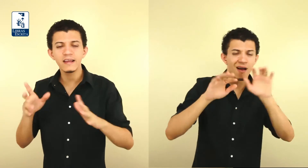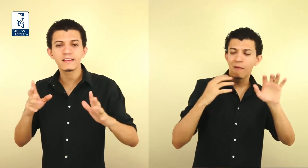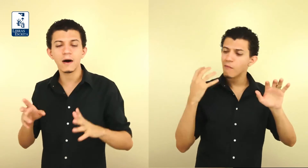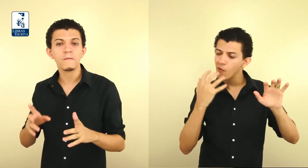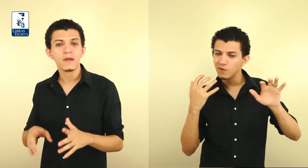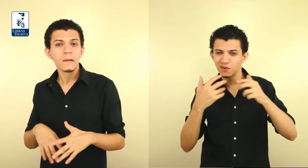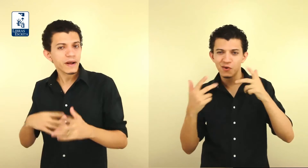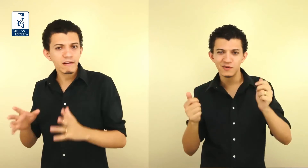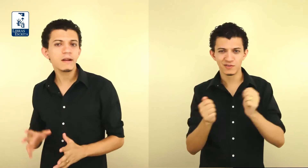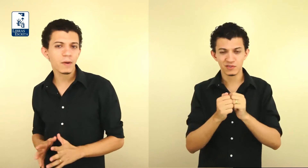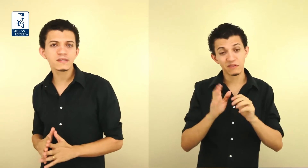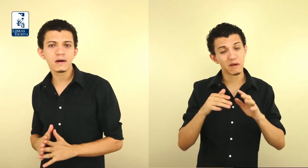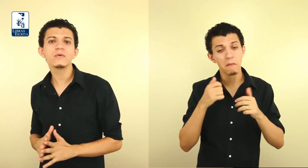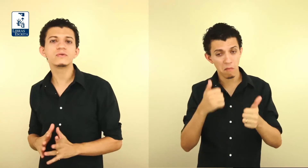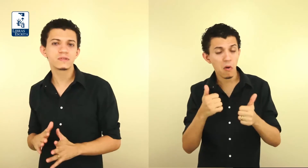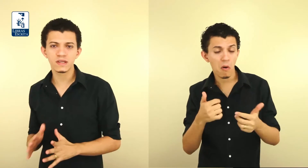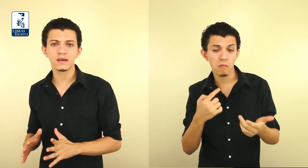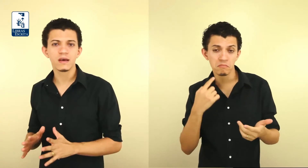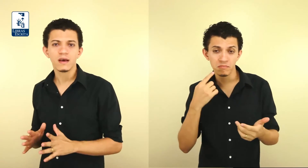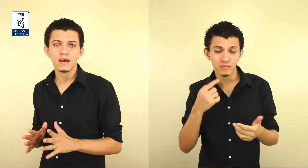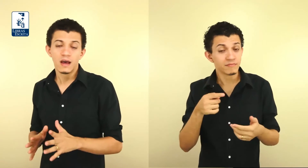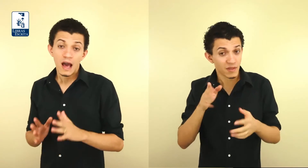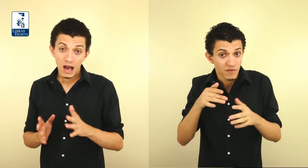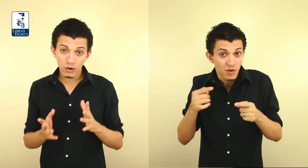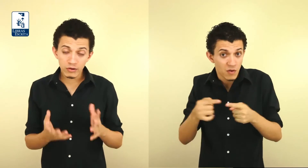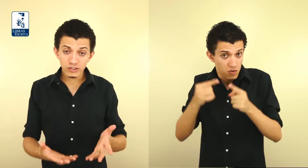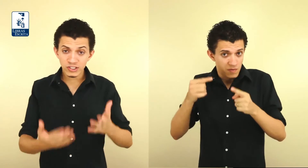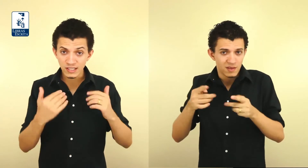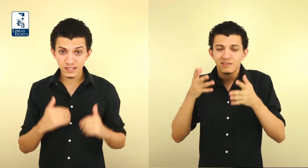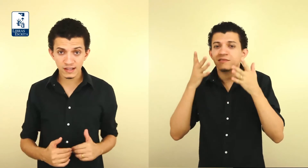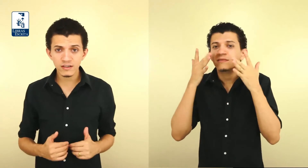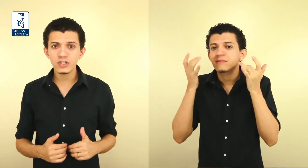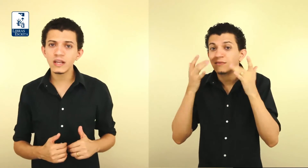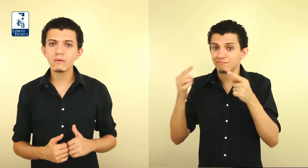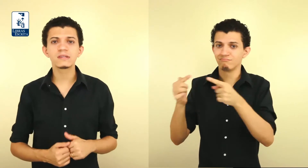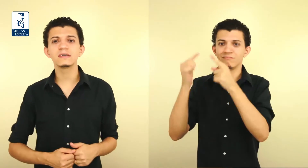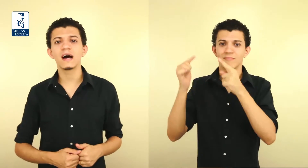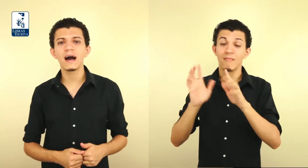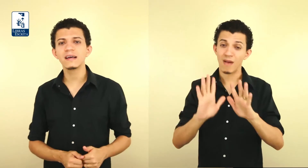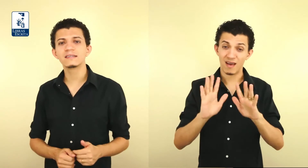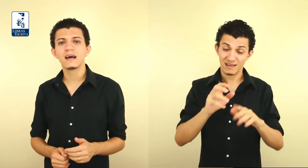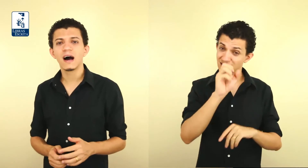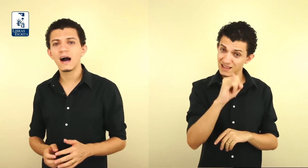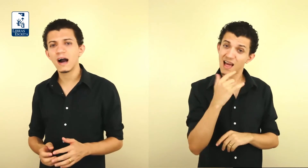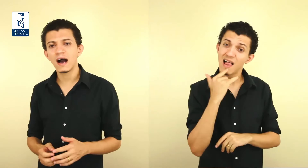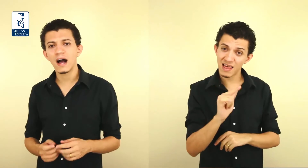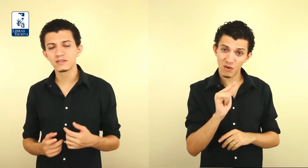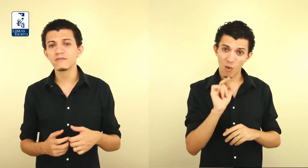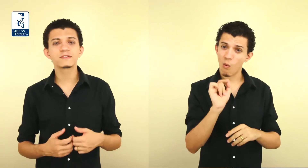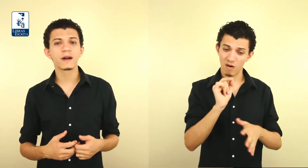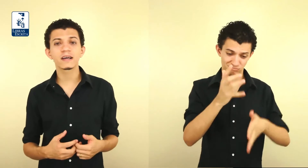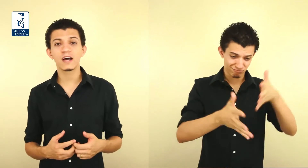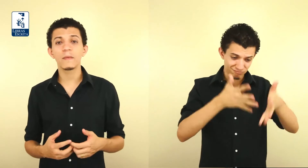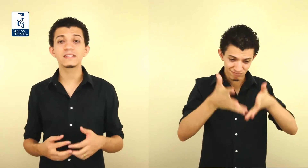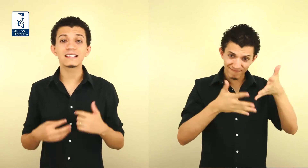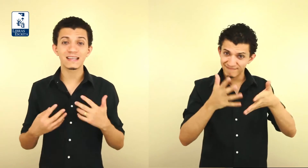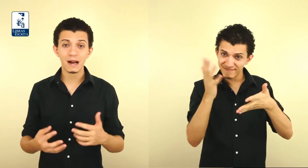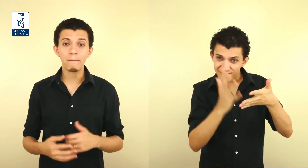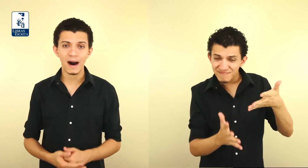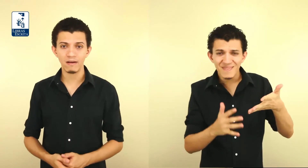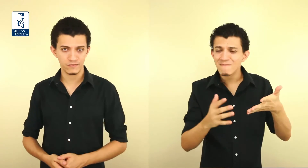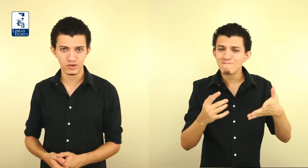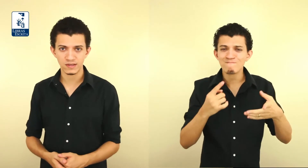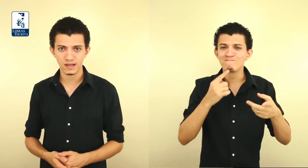cara ali e tal, para aquilo ali pode ser útil, sim. Agora que a gente está se tratando de língua de sinais, as luvas brancas realmente